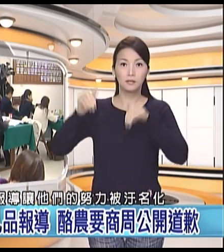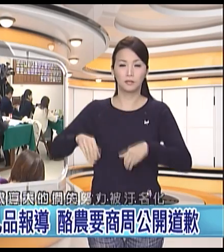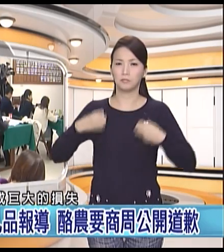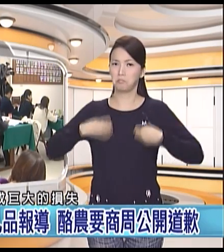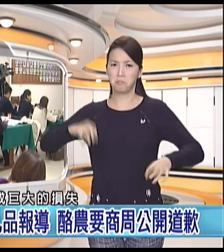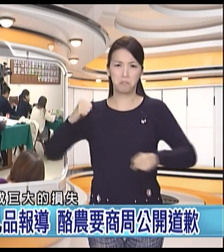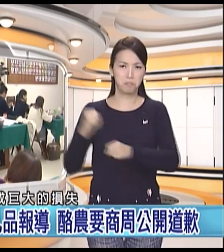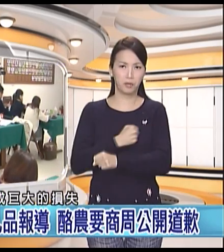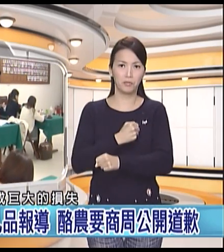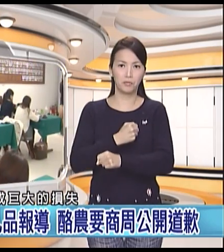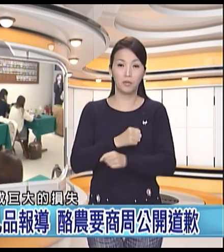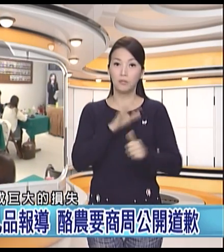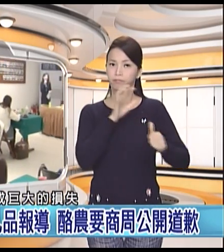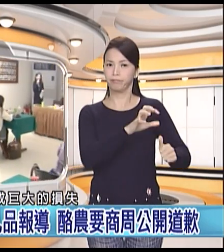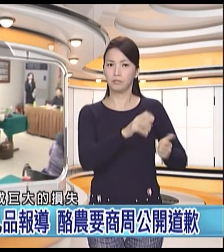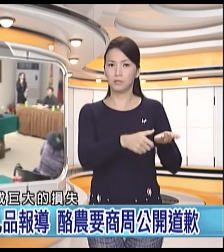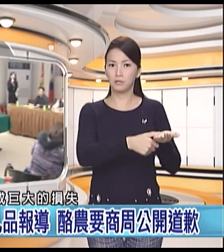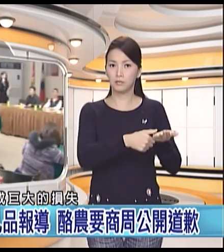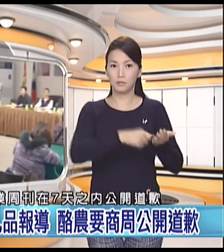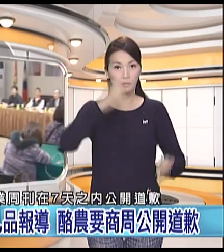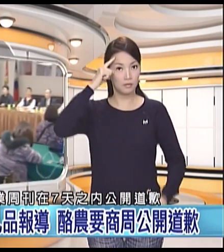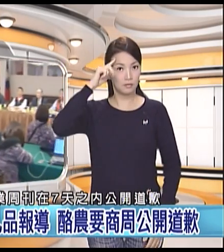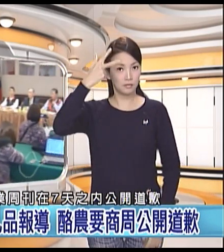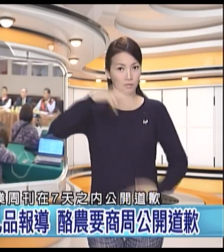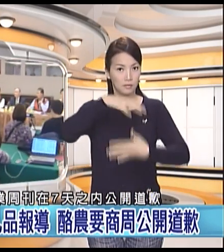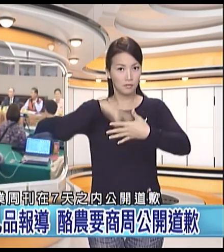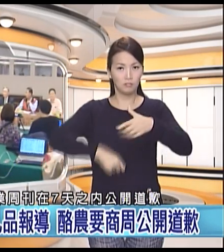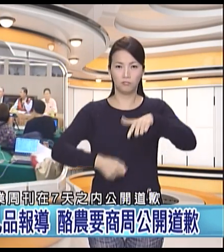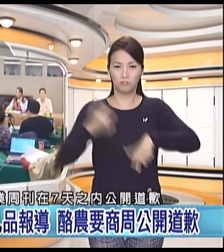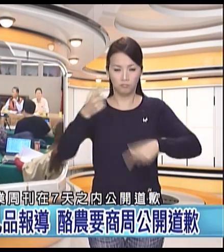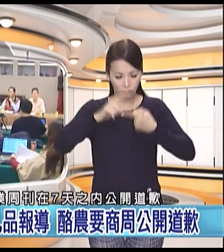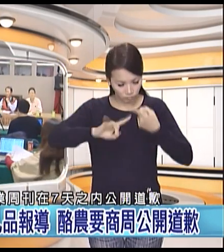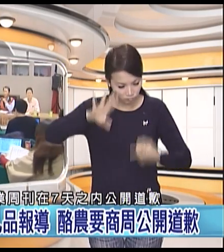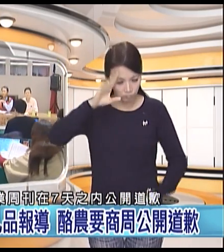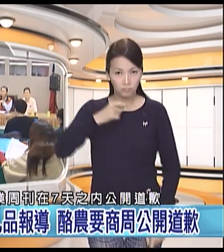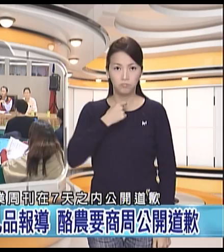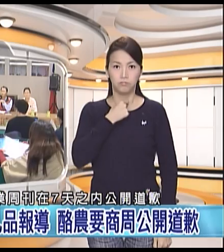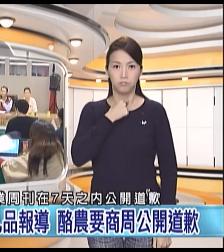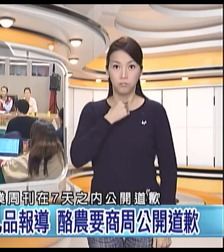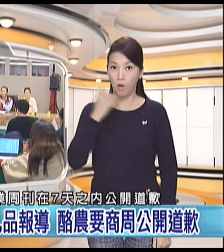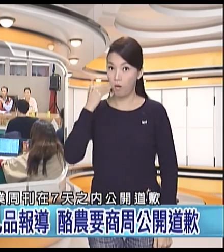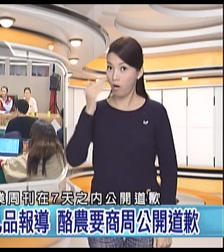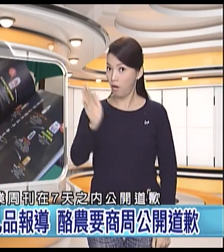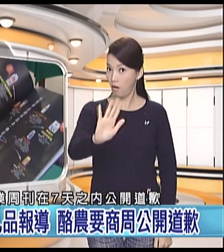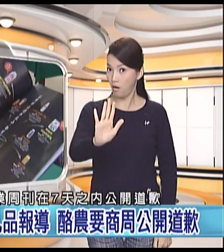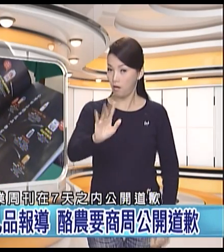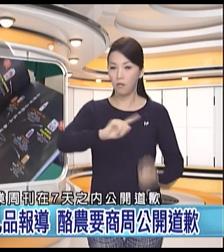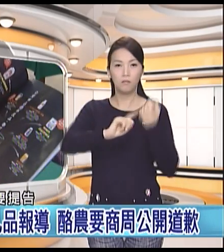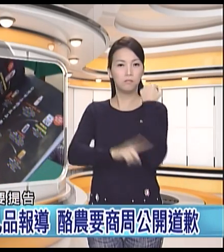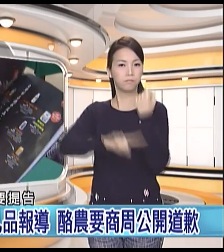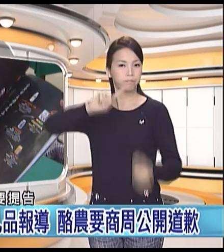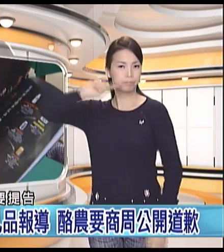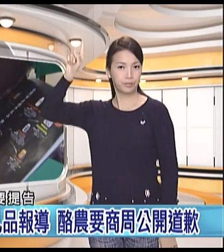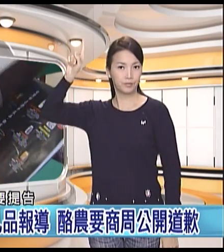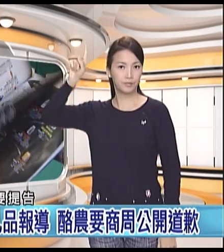且造成巨大的损失，要求商业周刊在7天之内公开道歉，否则就要提告。